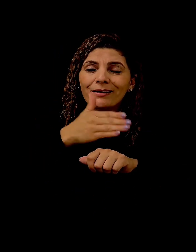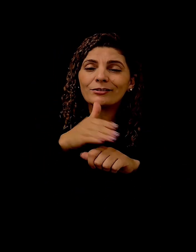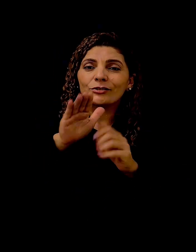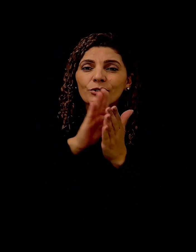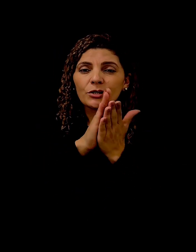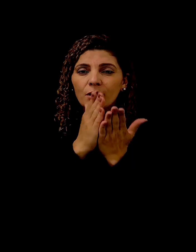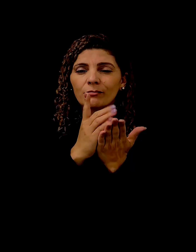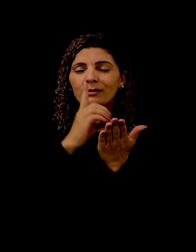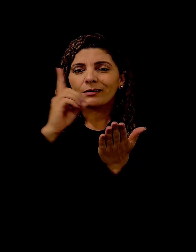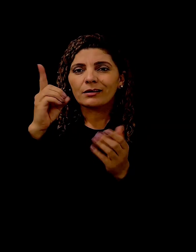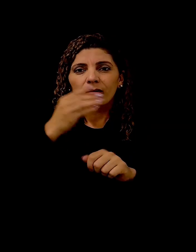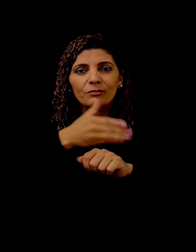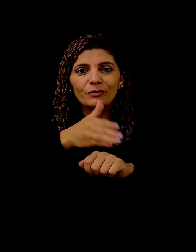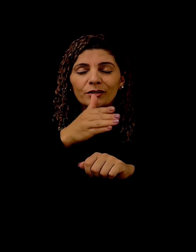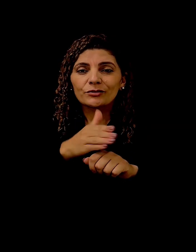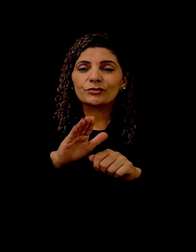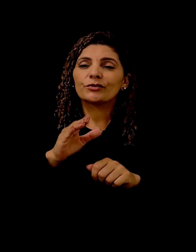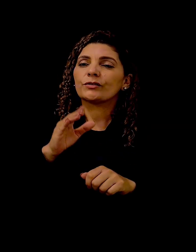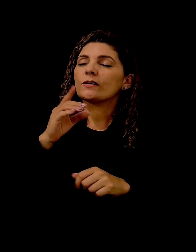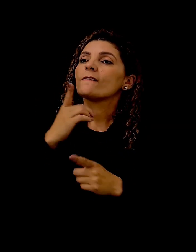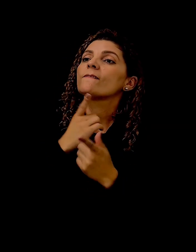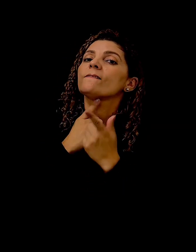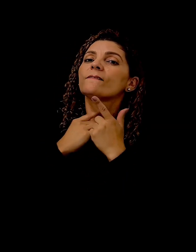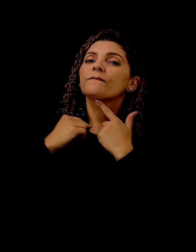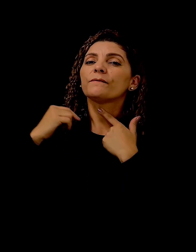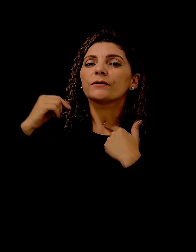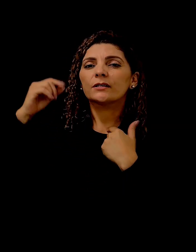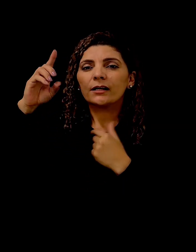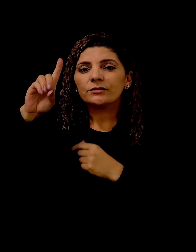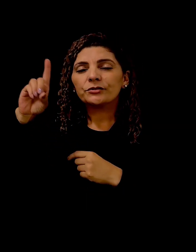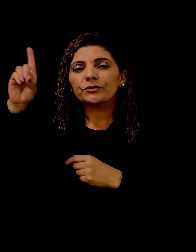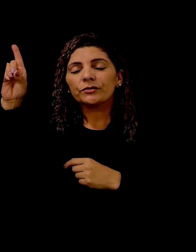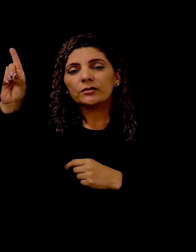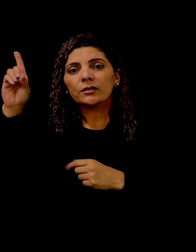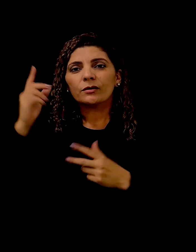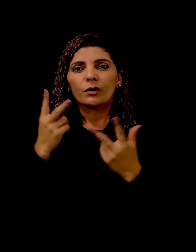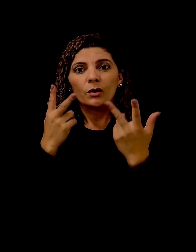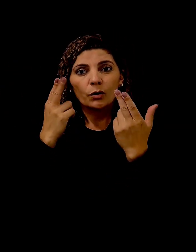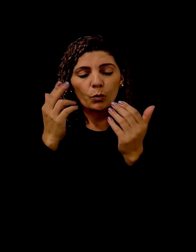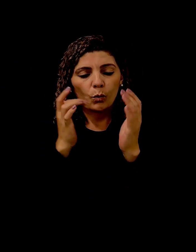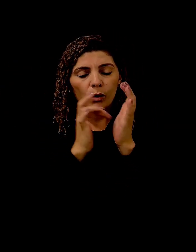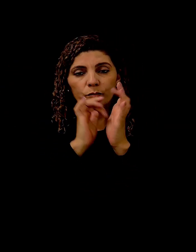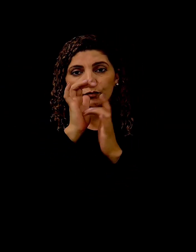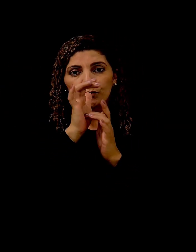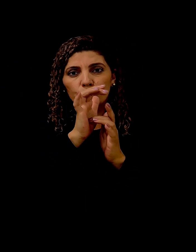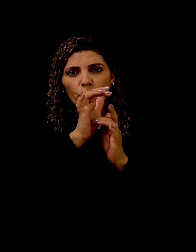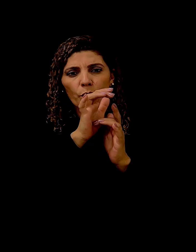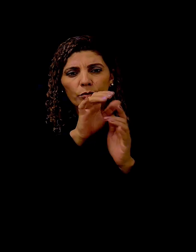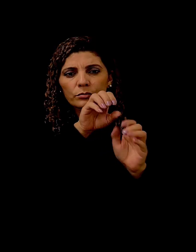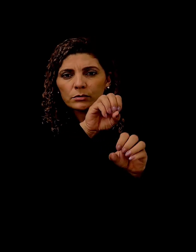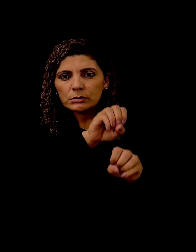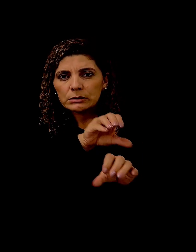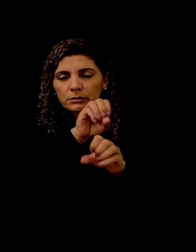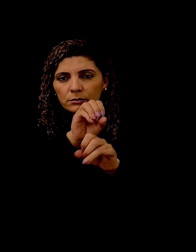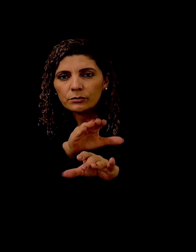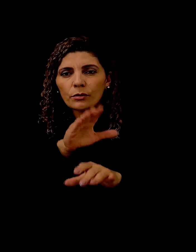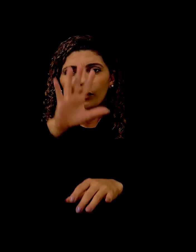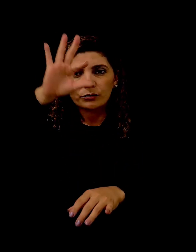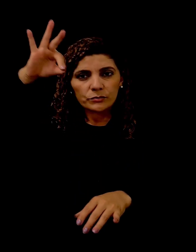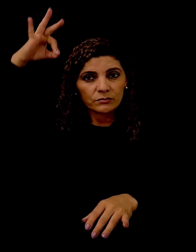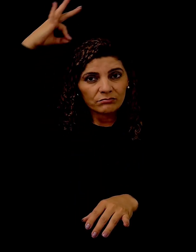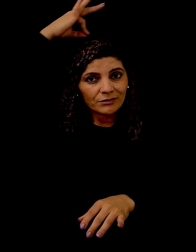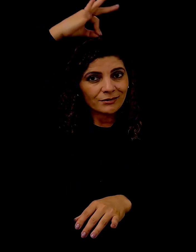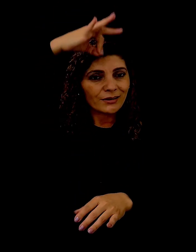com a palavra que o Senhor Jesus ensina, os seus apóstolos, o Espírito Santo ensina na sua